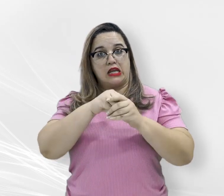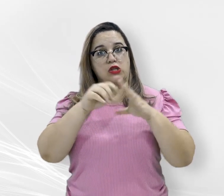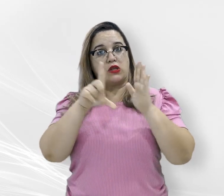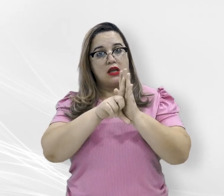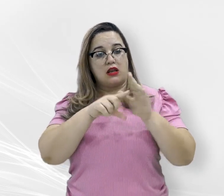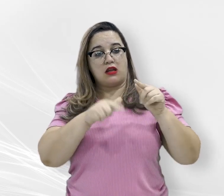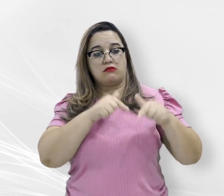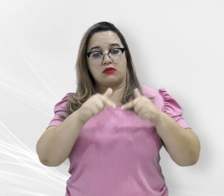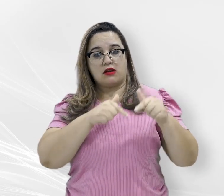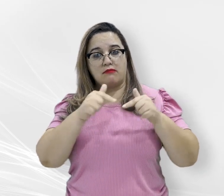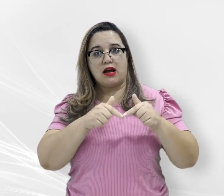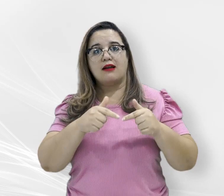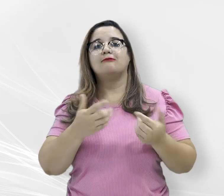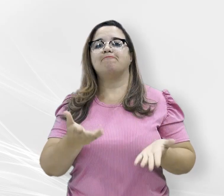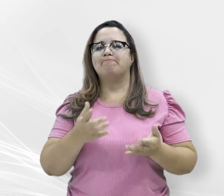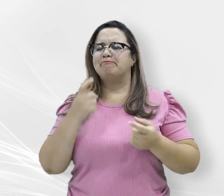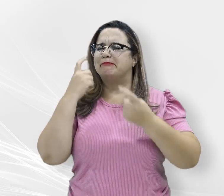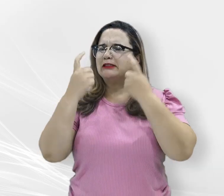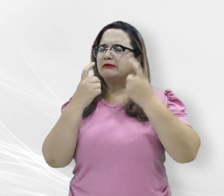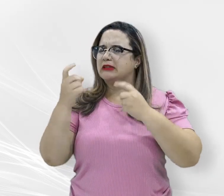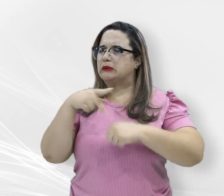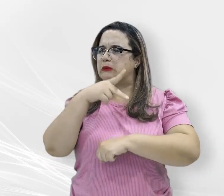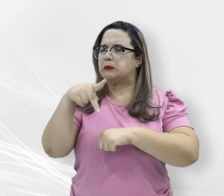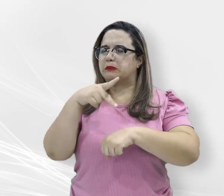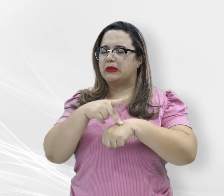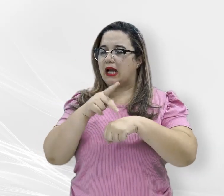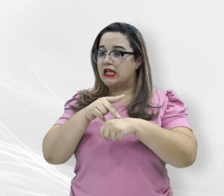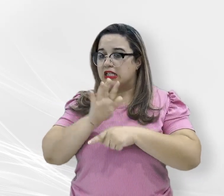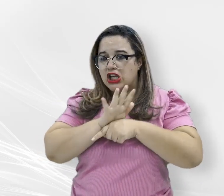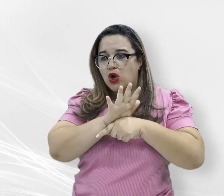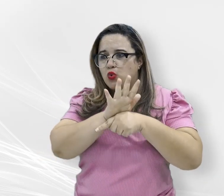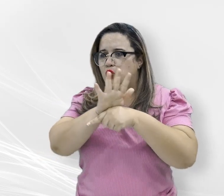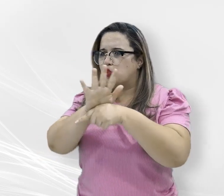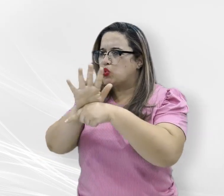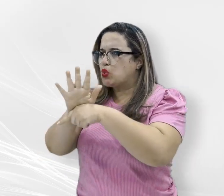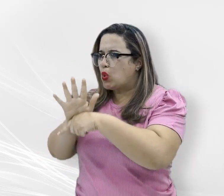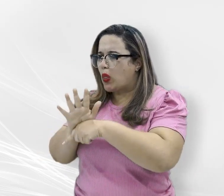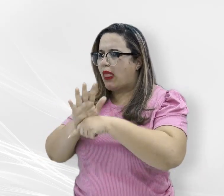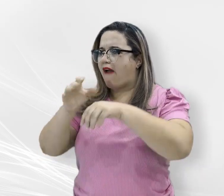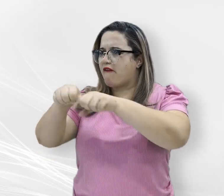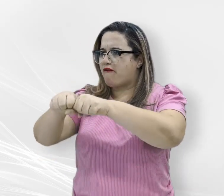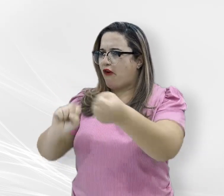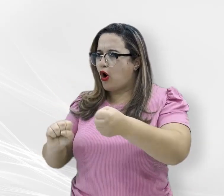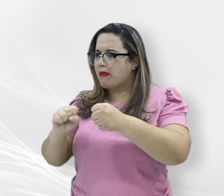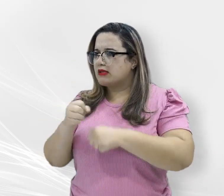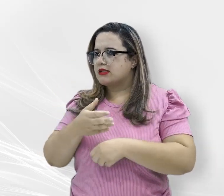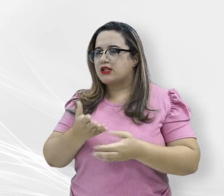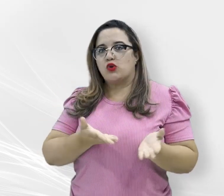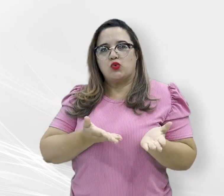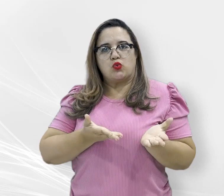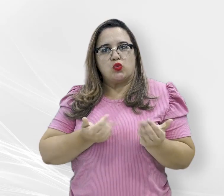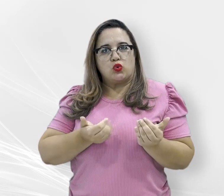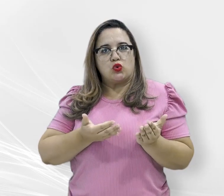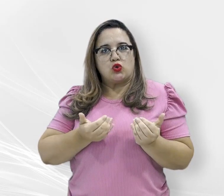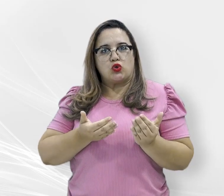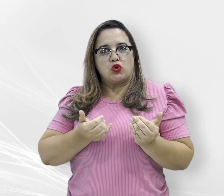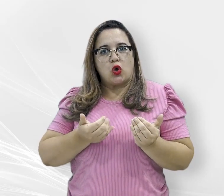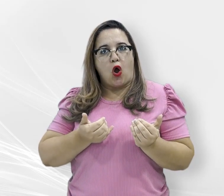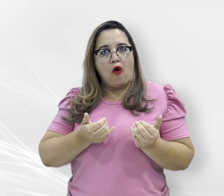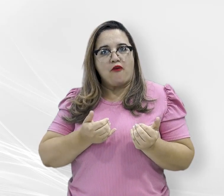evidenciando a preocupação do Brasil em garantir a formação profissional de adolescentes e jovens, desde que não impeça ou prejudique o acesso, a